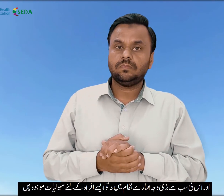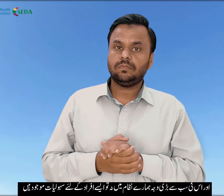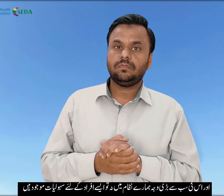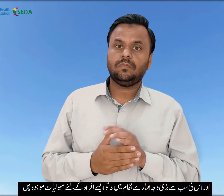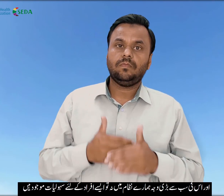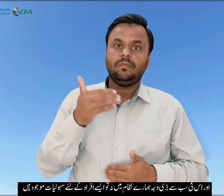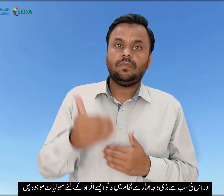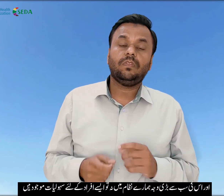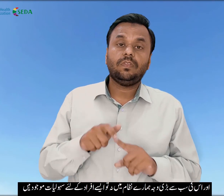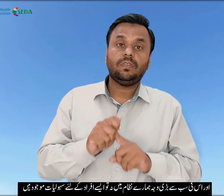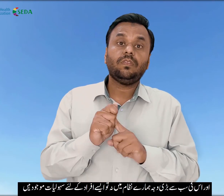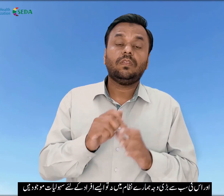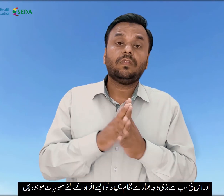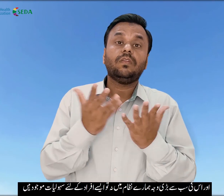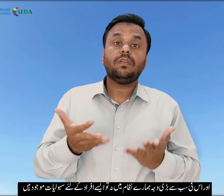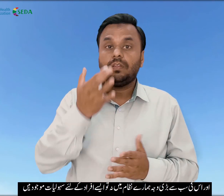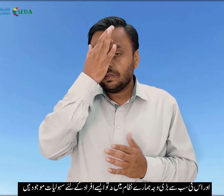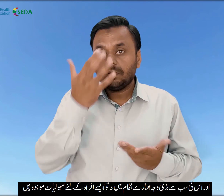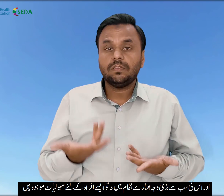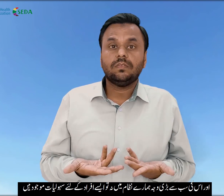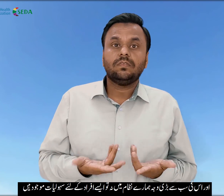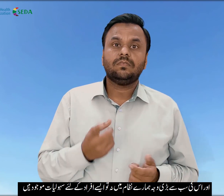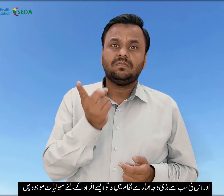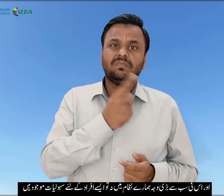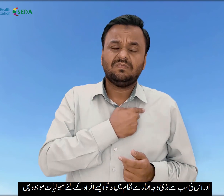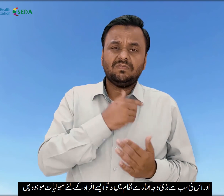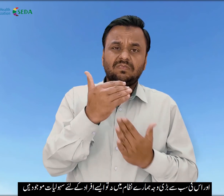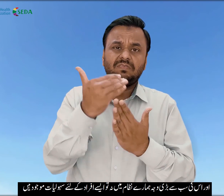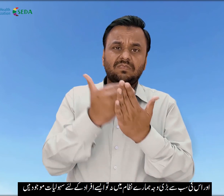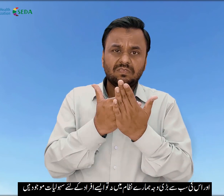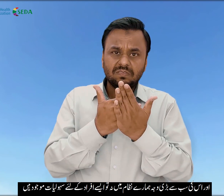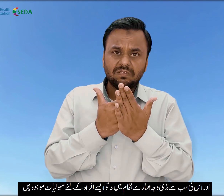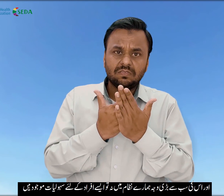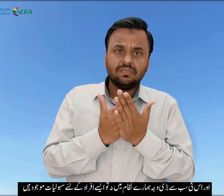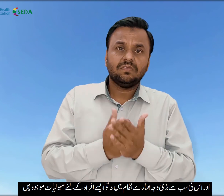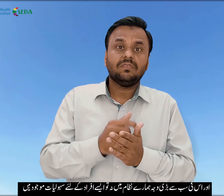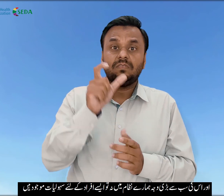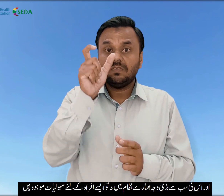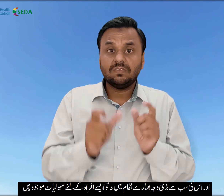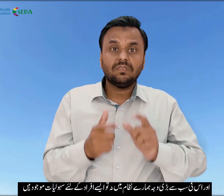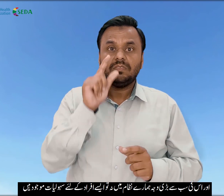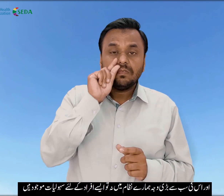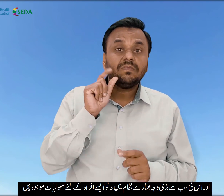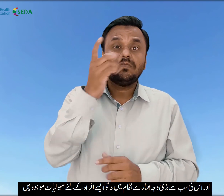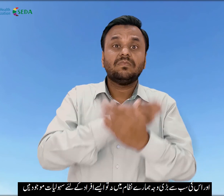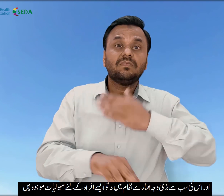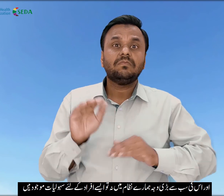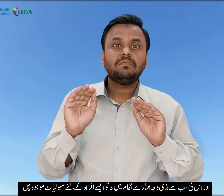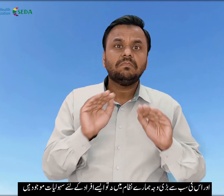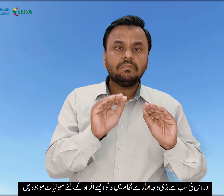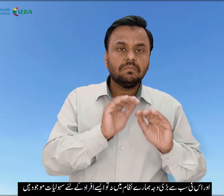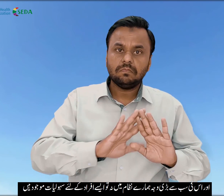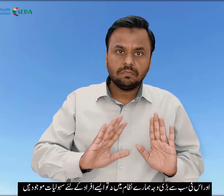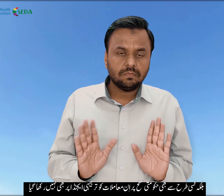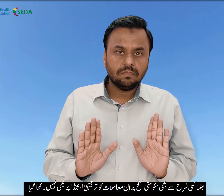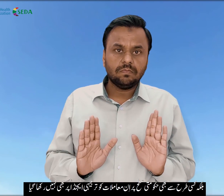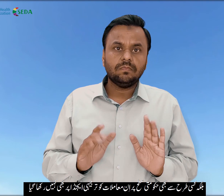کی سب سے بڑی وجہ ہمارے نظام میں نہ تو ایسے افراد کے لیے سہولیات موجود ہیں،